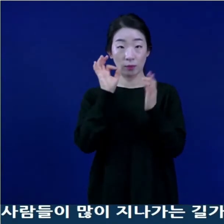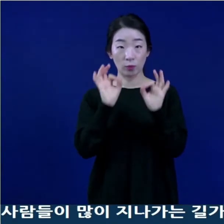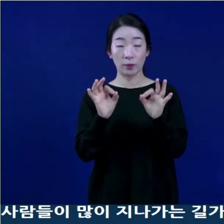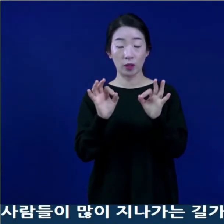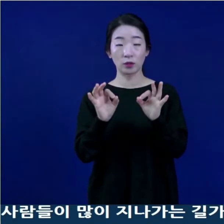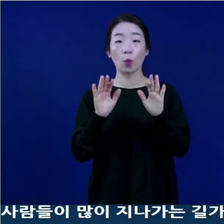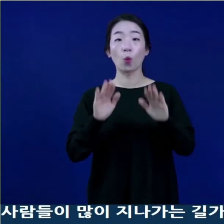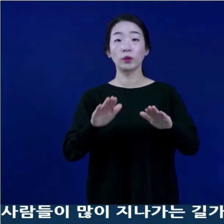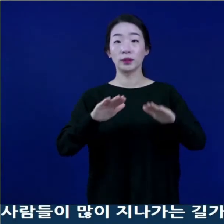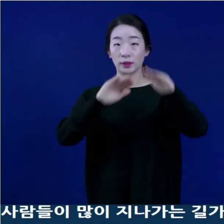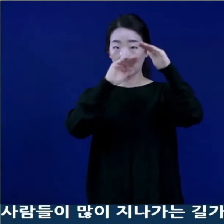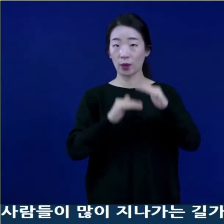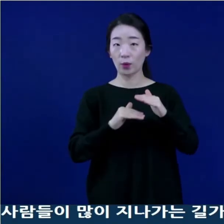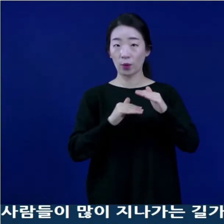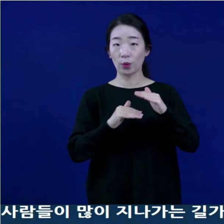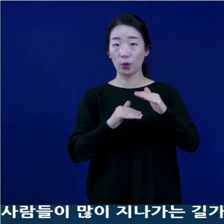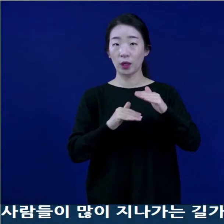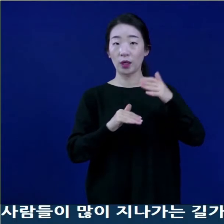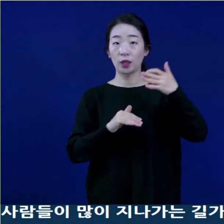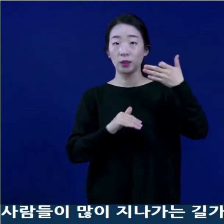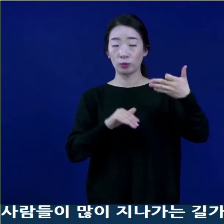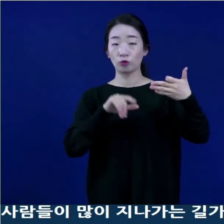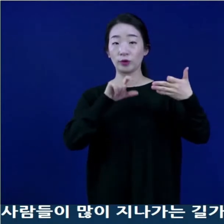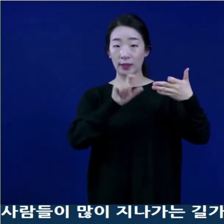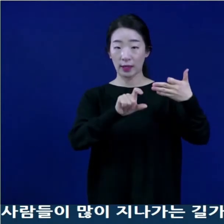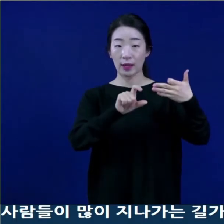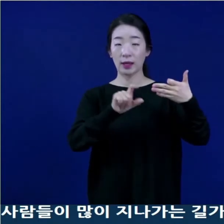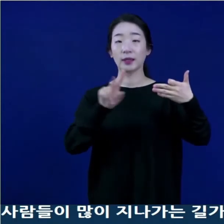본문 보시면